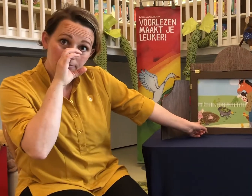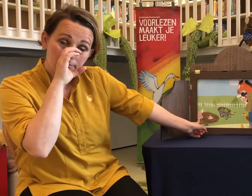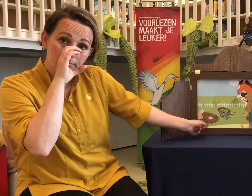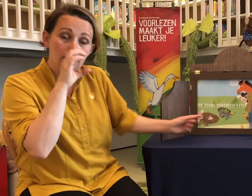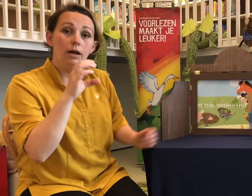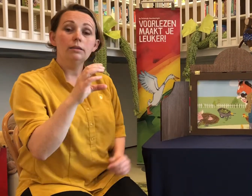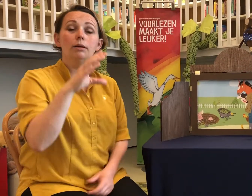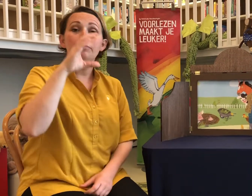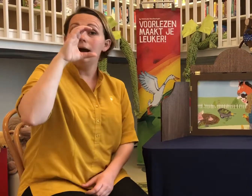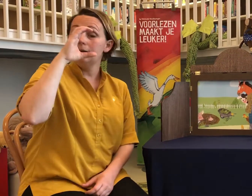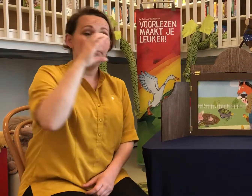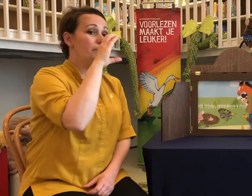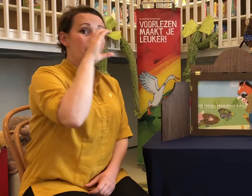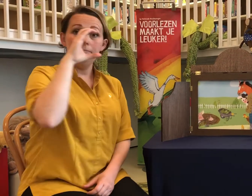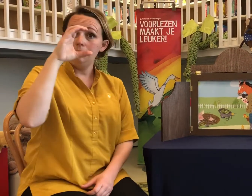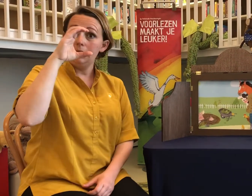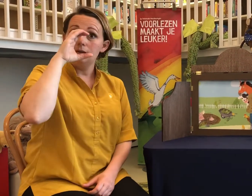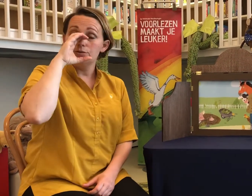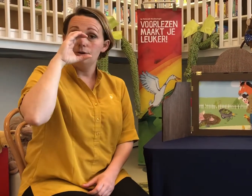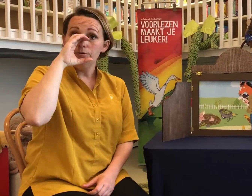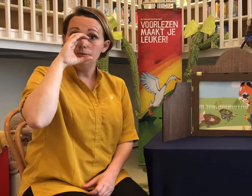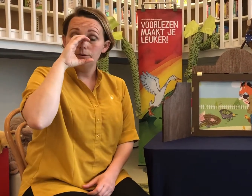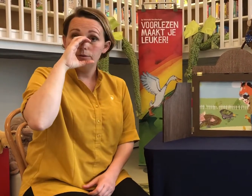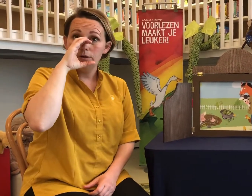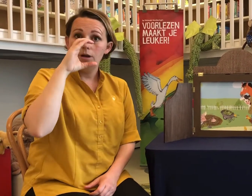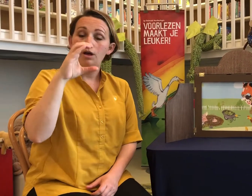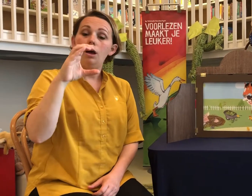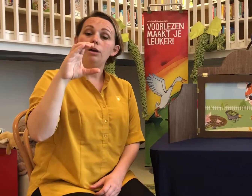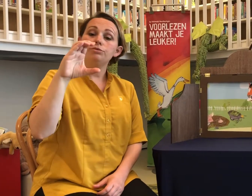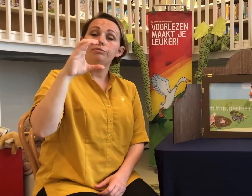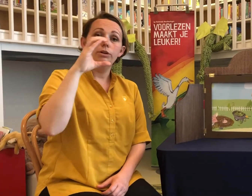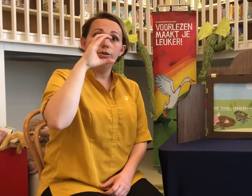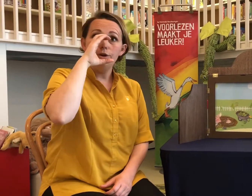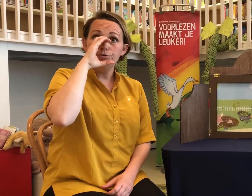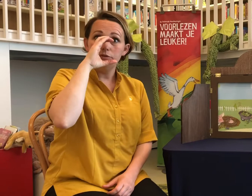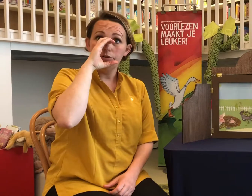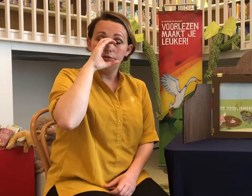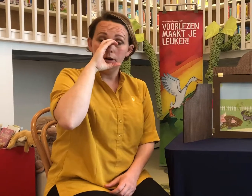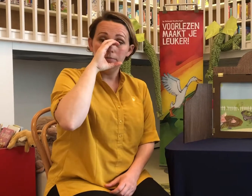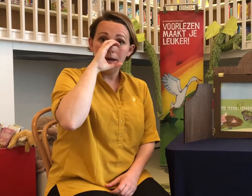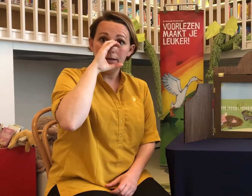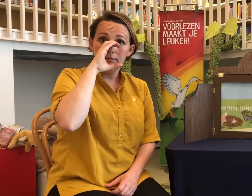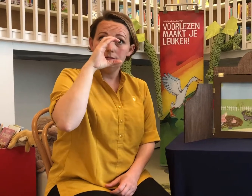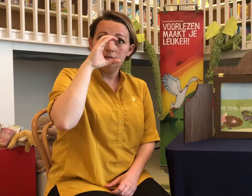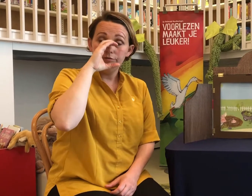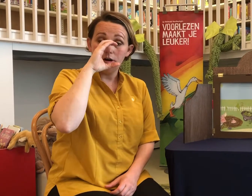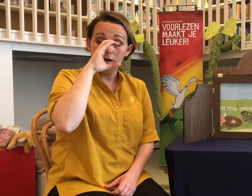Het gebaar maak je zo. Alsof je de neus van het varken maakt. Varken.